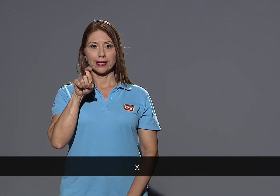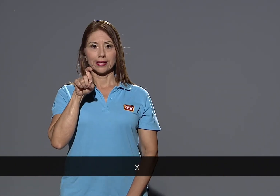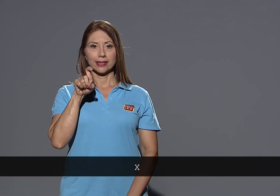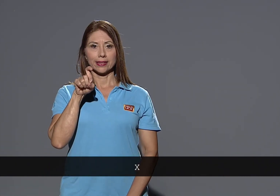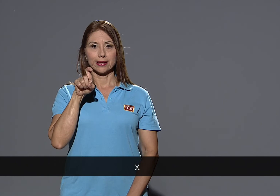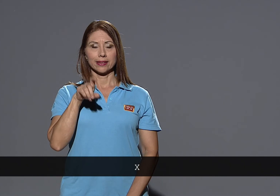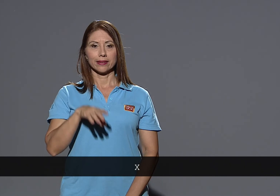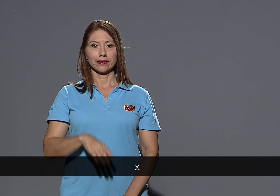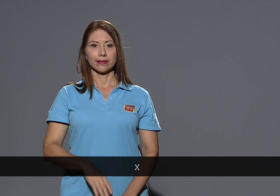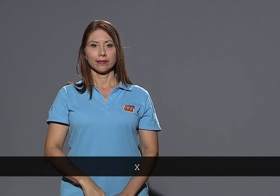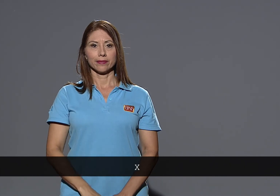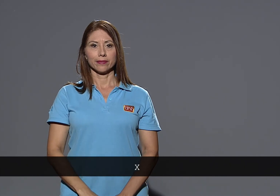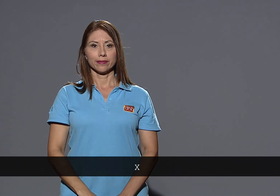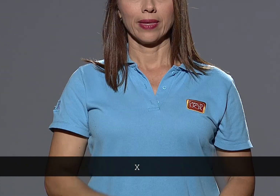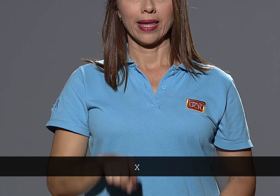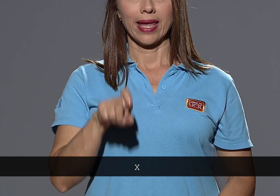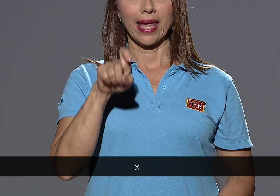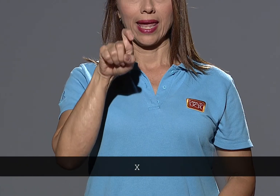X,